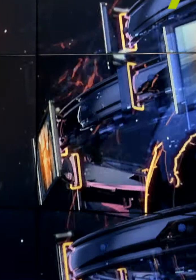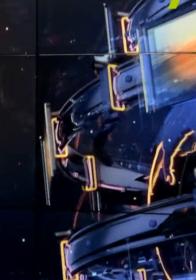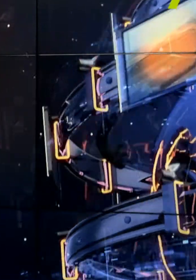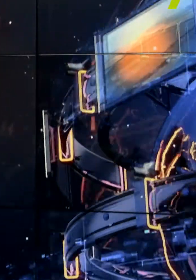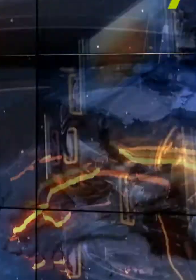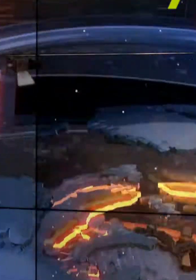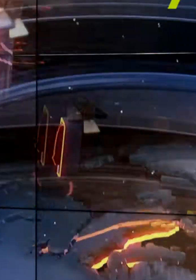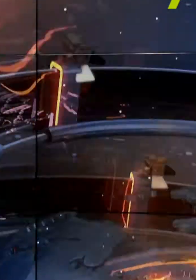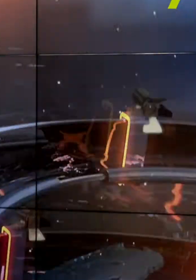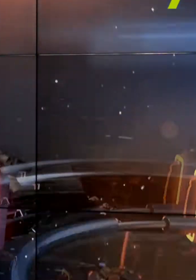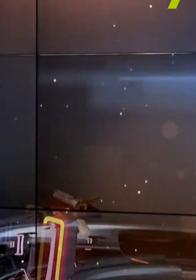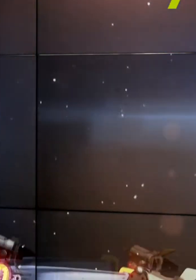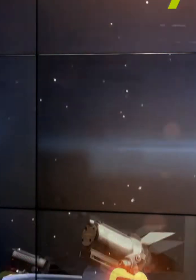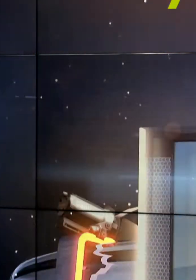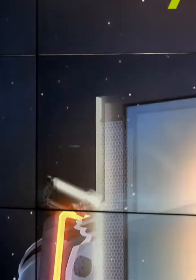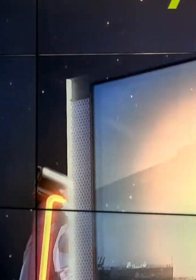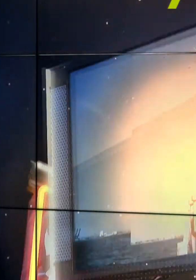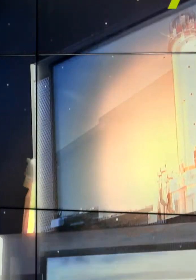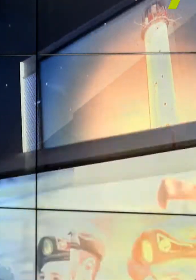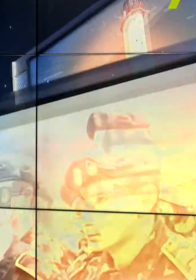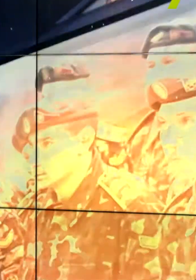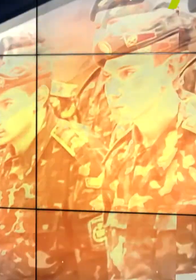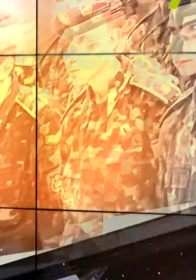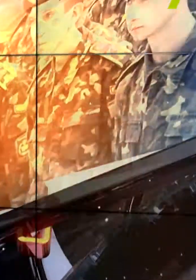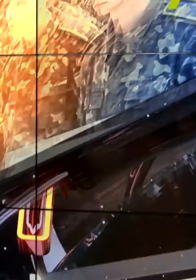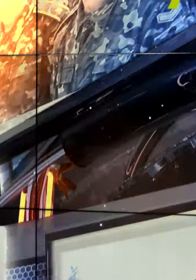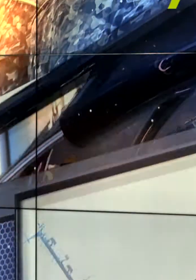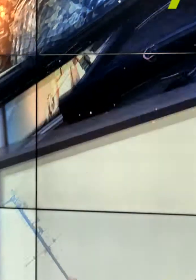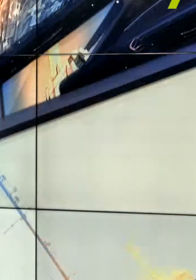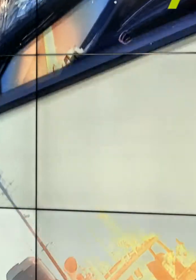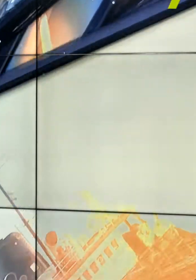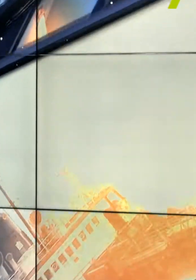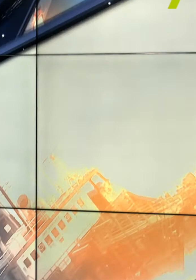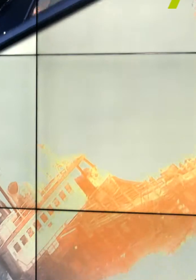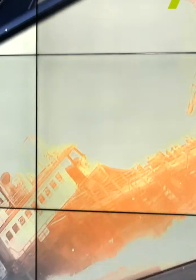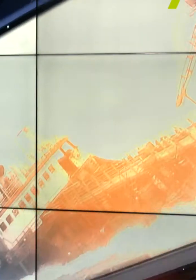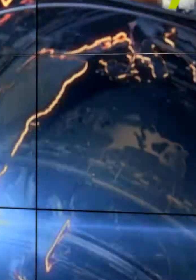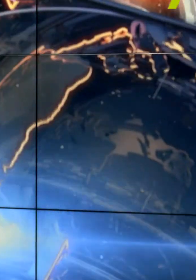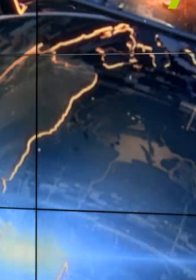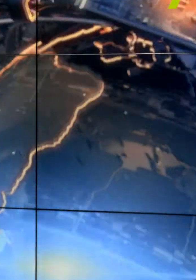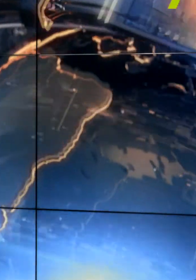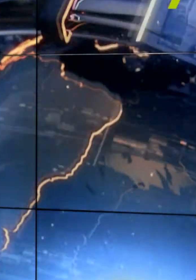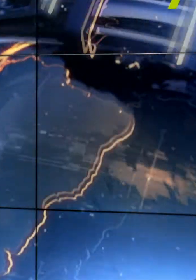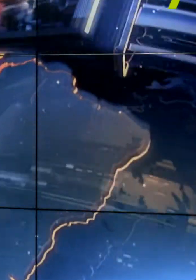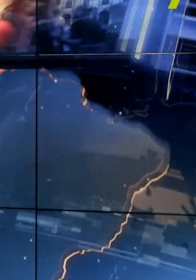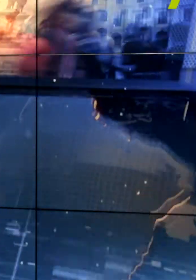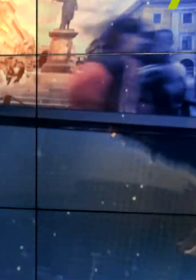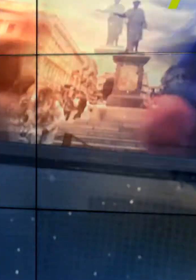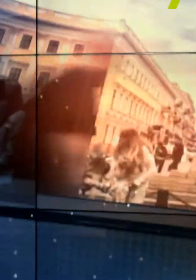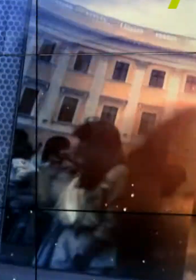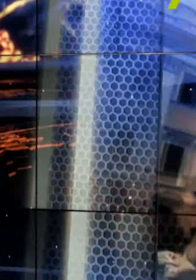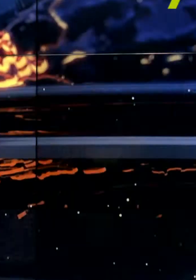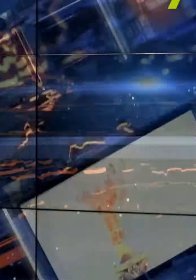нового бюджету уряд передбачає 2,6 мільярди гривень саме на вакцини, але Максим Степанов запевняє, що